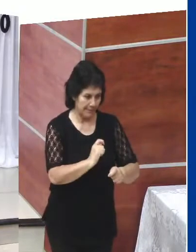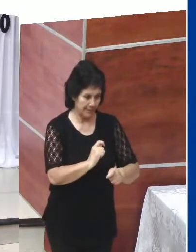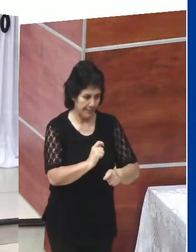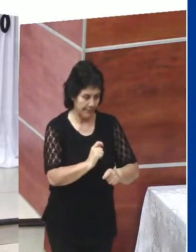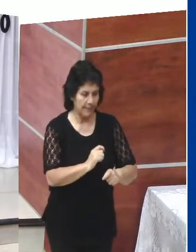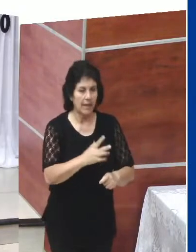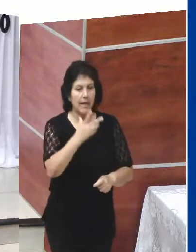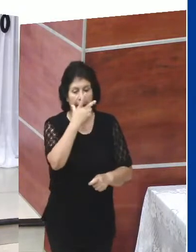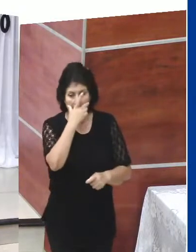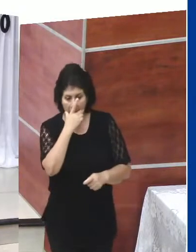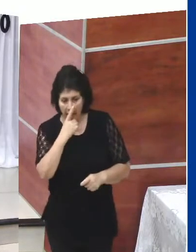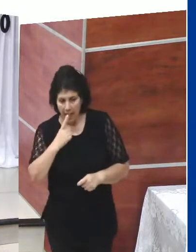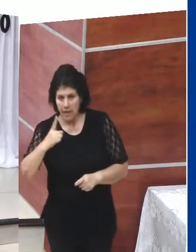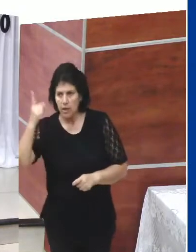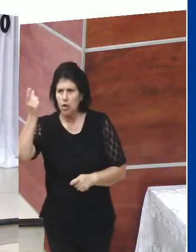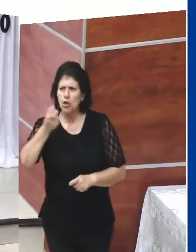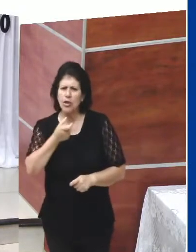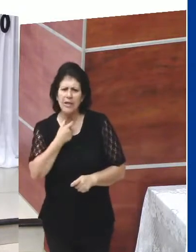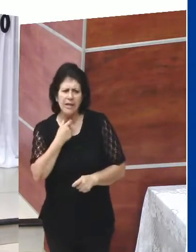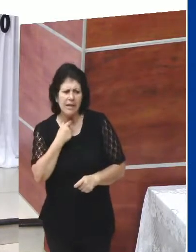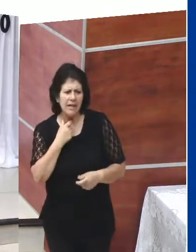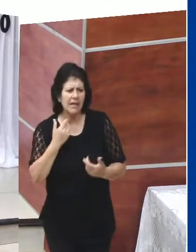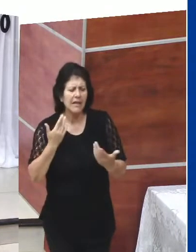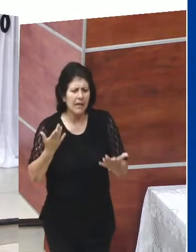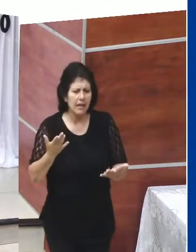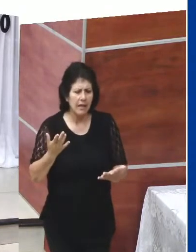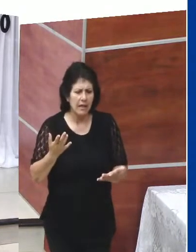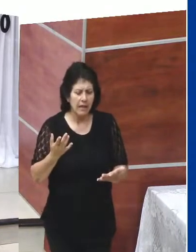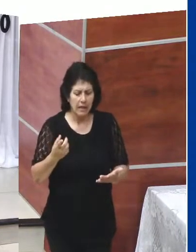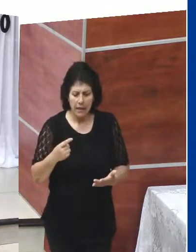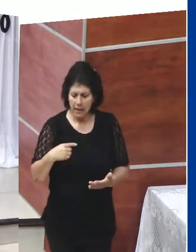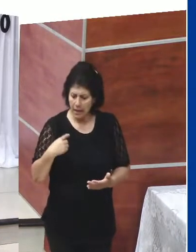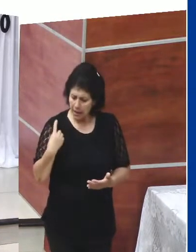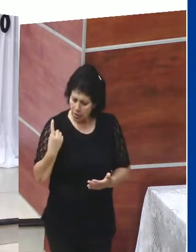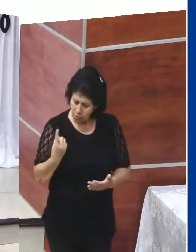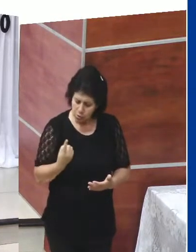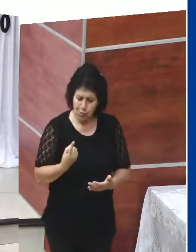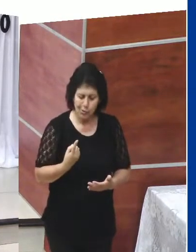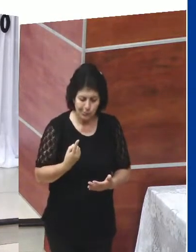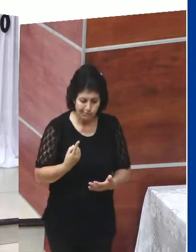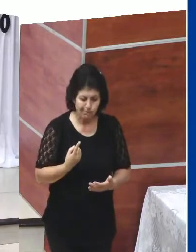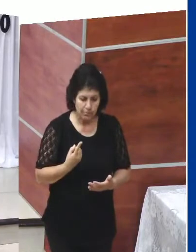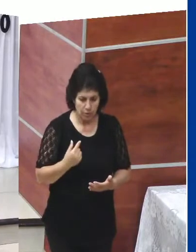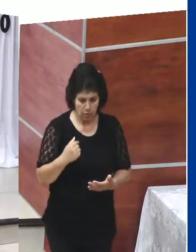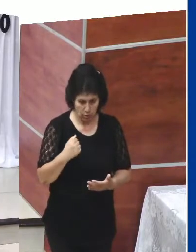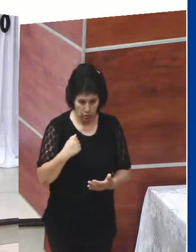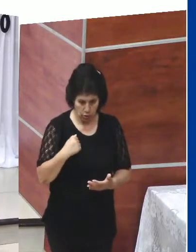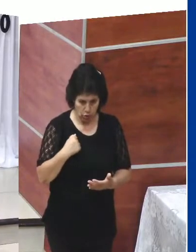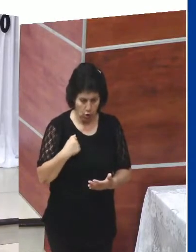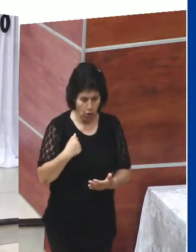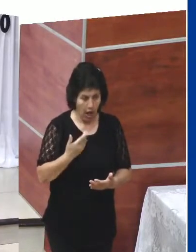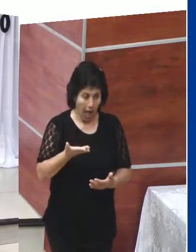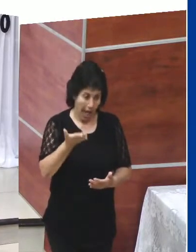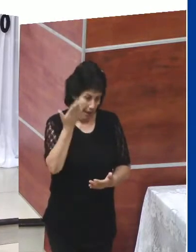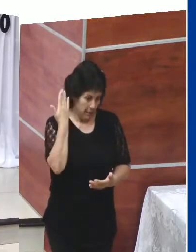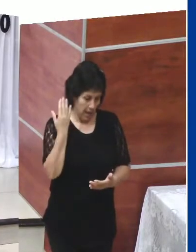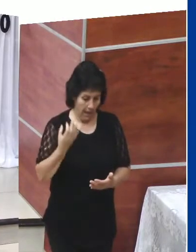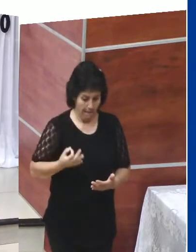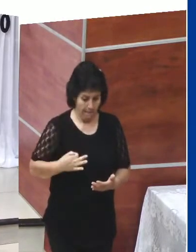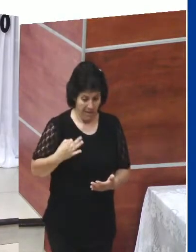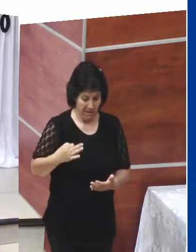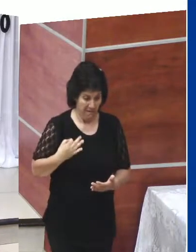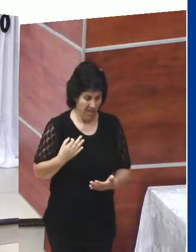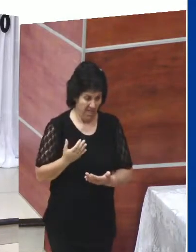Dios quiere producir en nosotros tanto el querer como el hacer. Yo lo viví. Cuando entré a